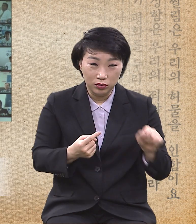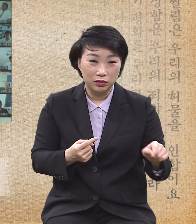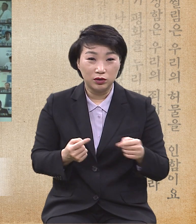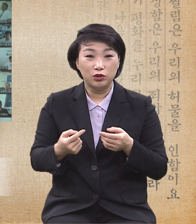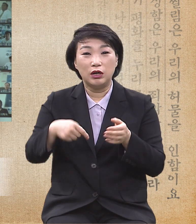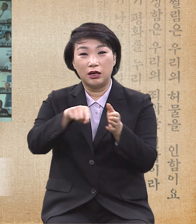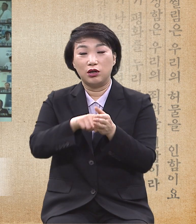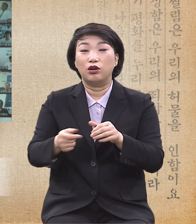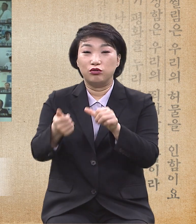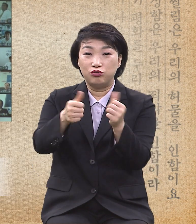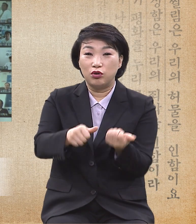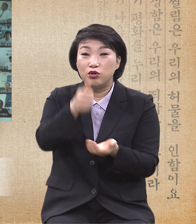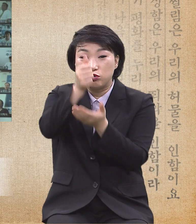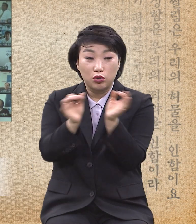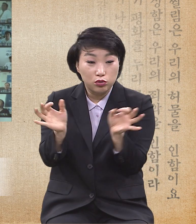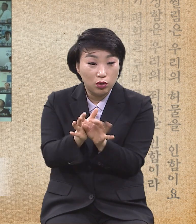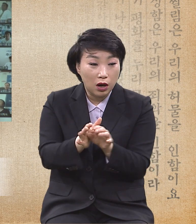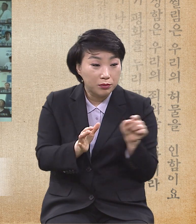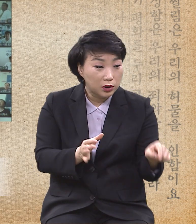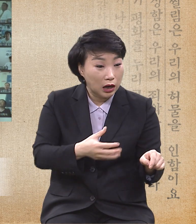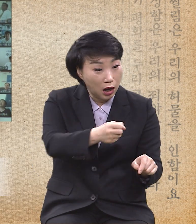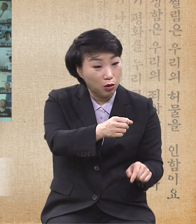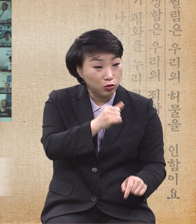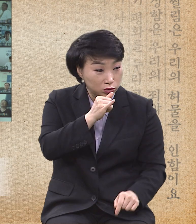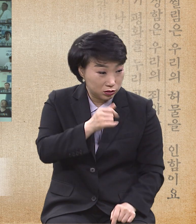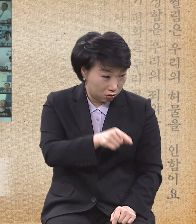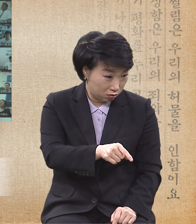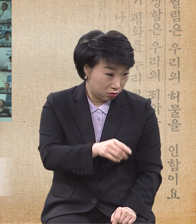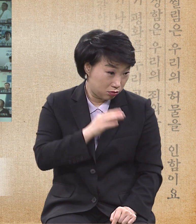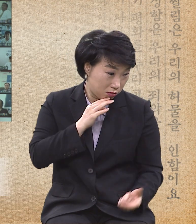죽어준 속죄는 네가 가졌잖아.